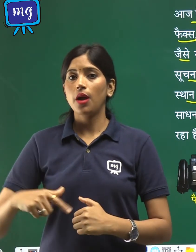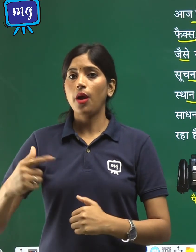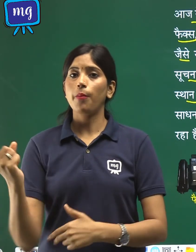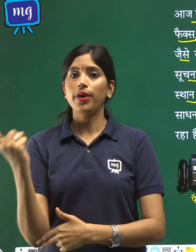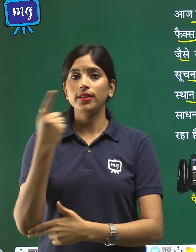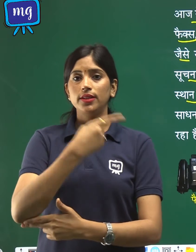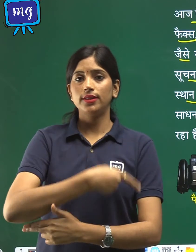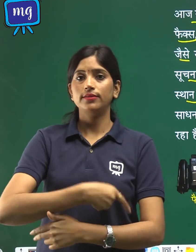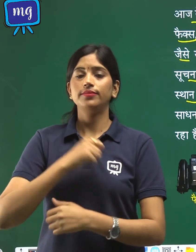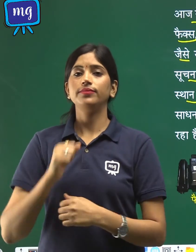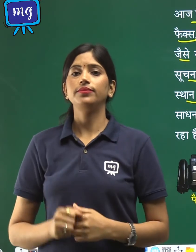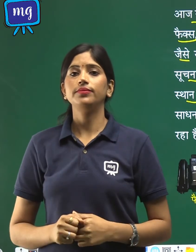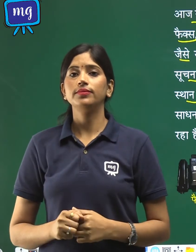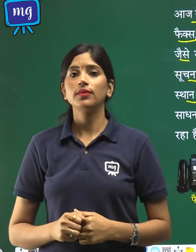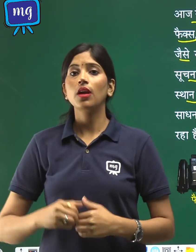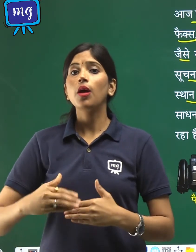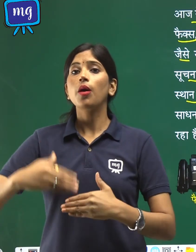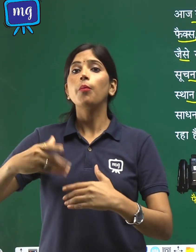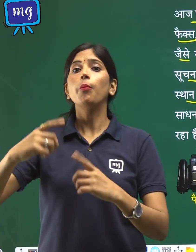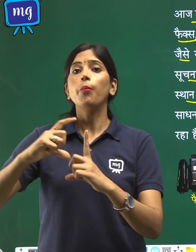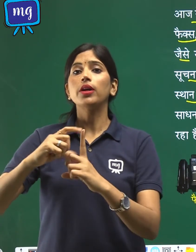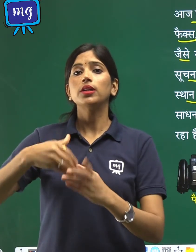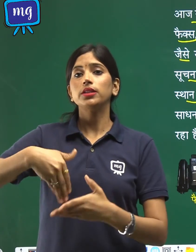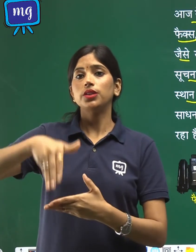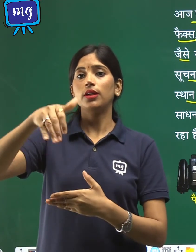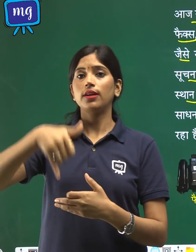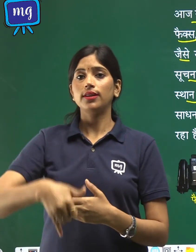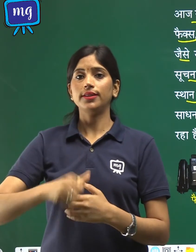प्रतिदिन बढ़ रहा है।